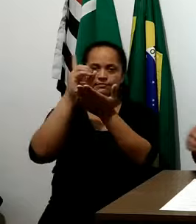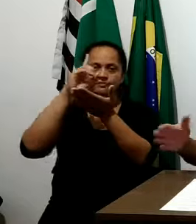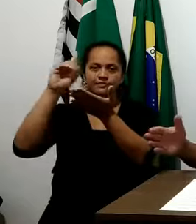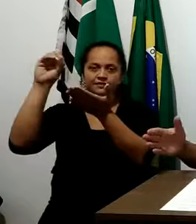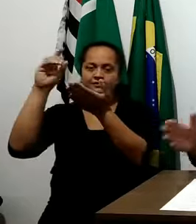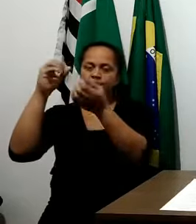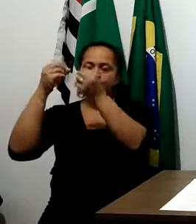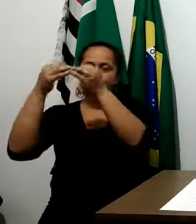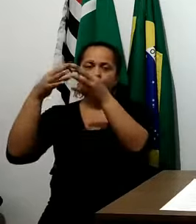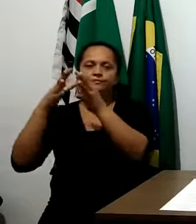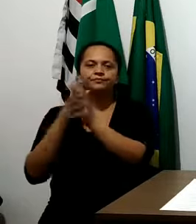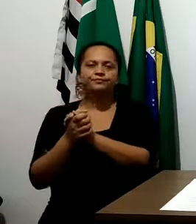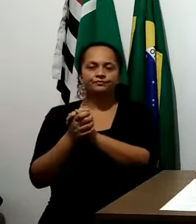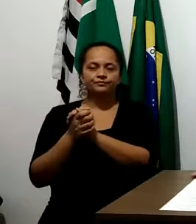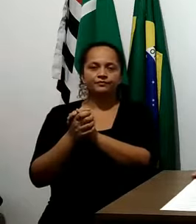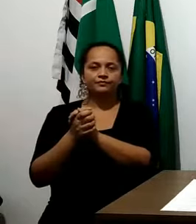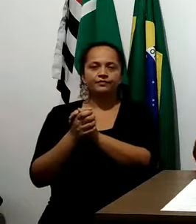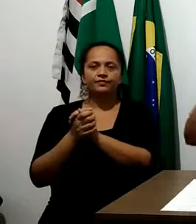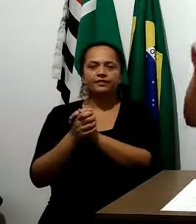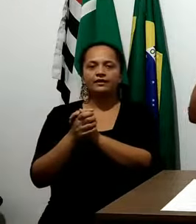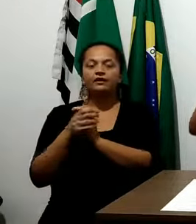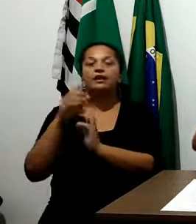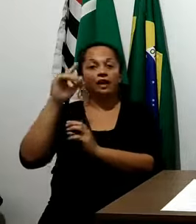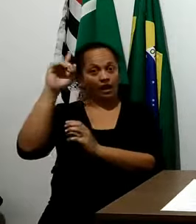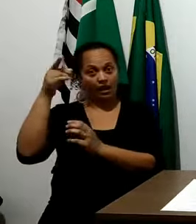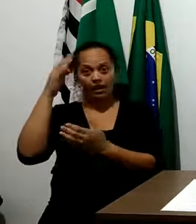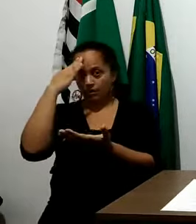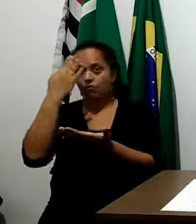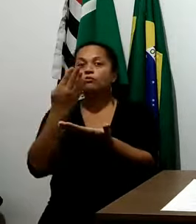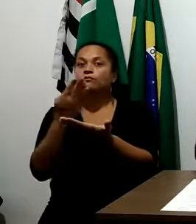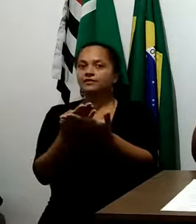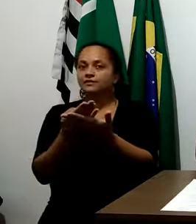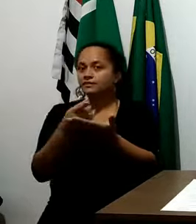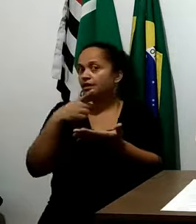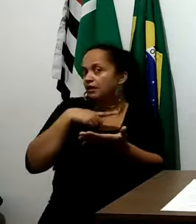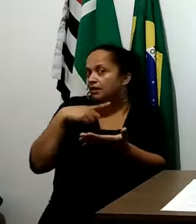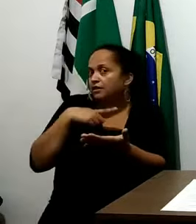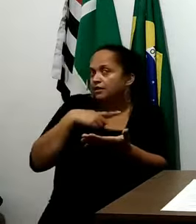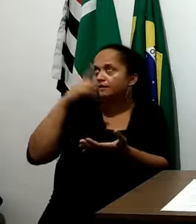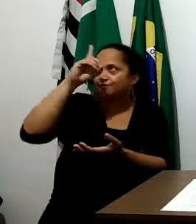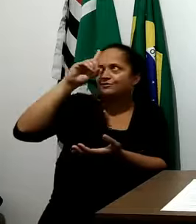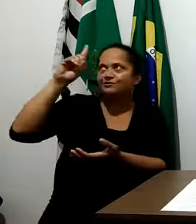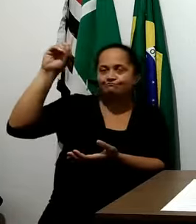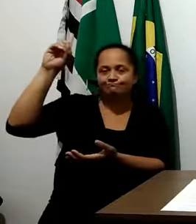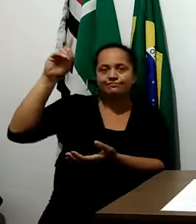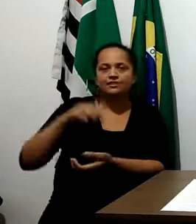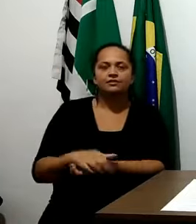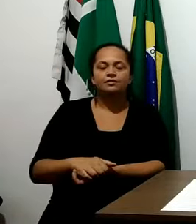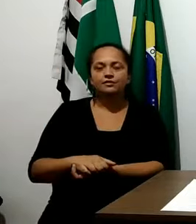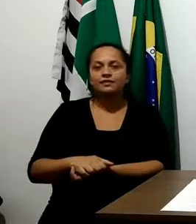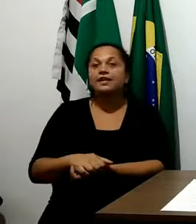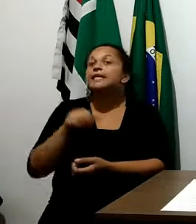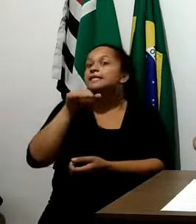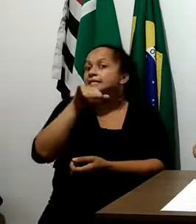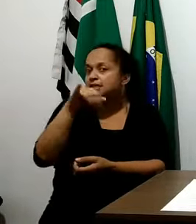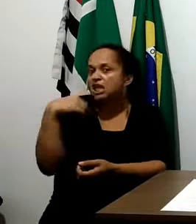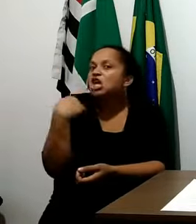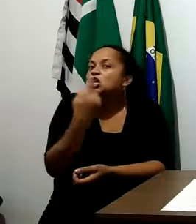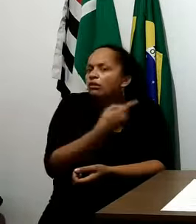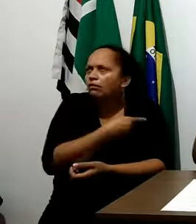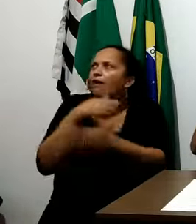e esta é a confiança que temos para com Ele. Para com quem? Para com Deus. Que se te pedirmos